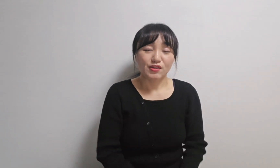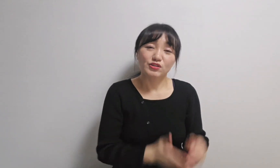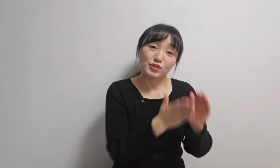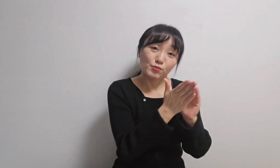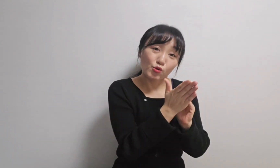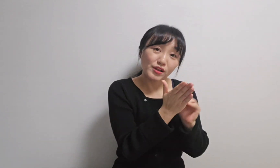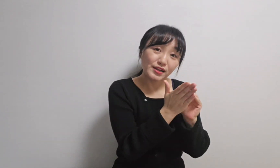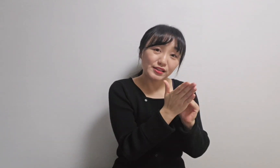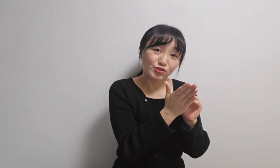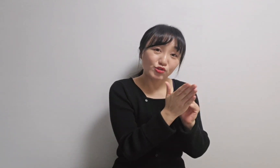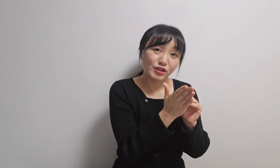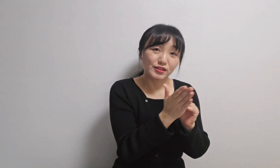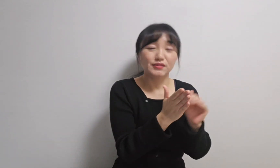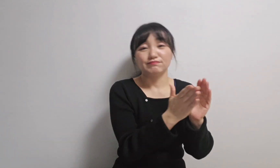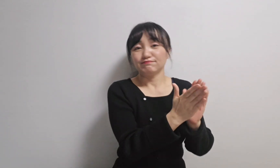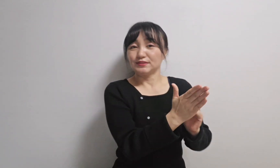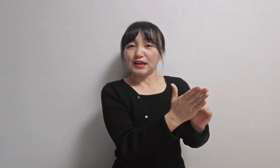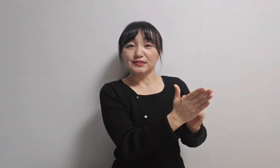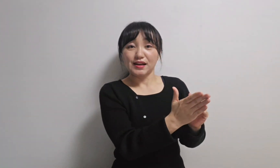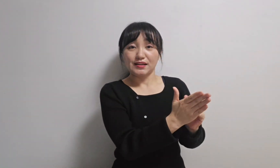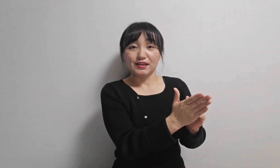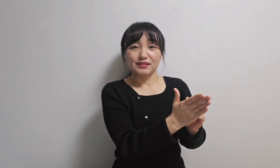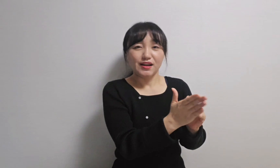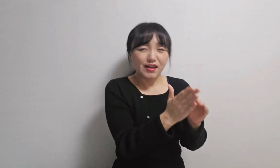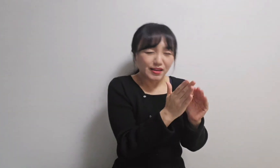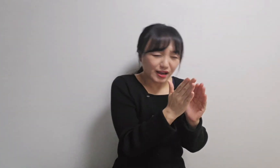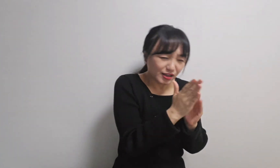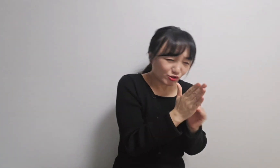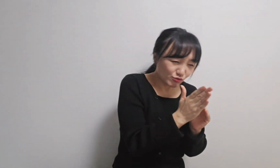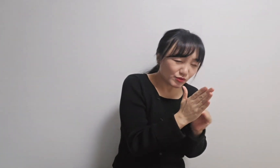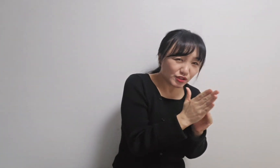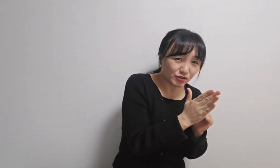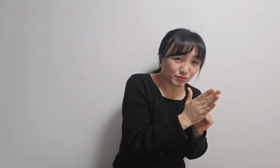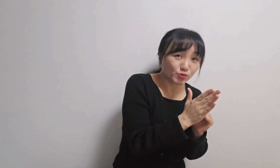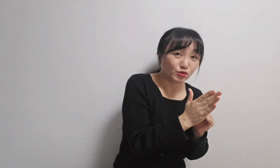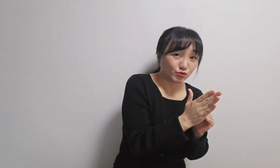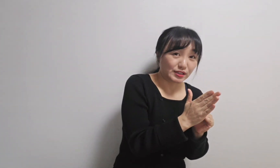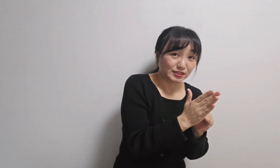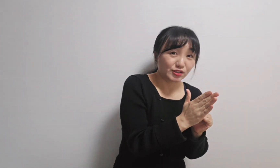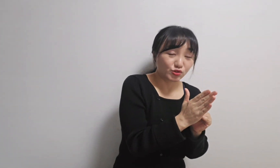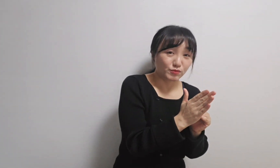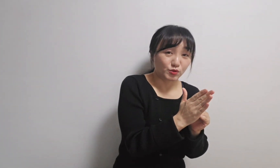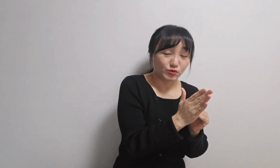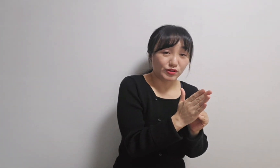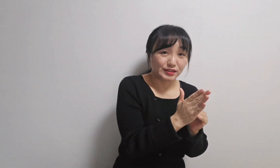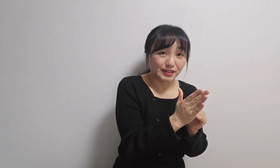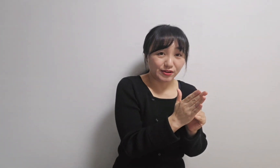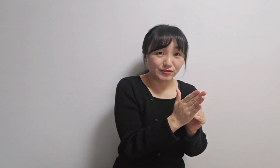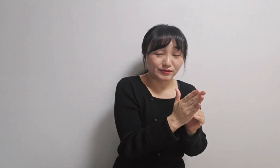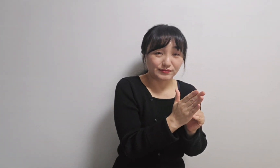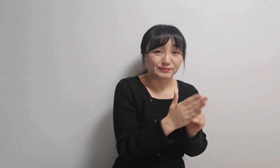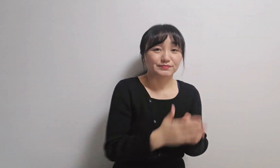여기서 이제 몰래라는 수어 할 때는 당당하게 아니라 약간 숨기는 표정도 같이 해주시면 좋을 것 같아요.